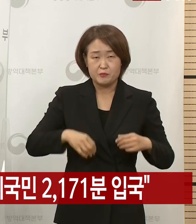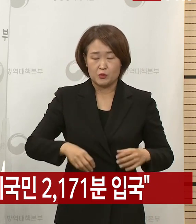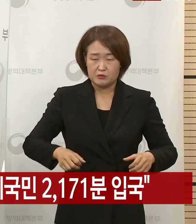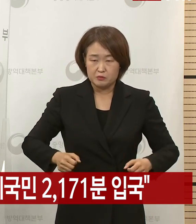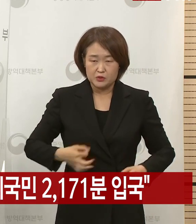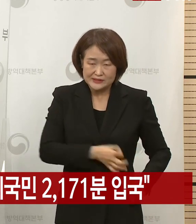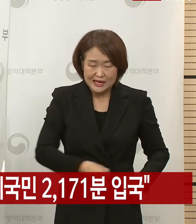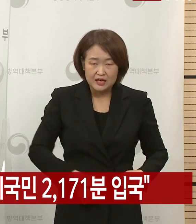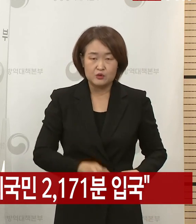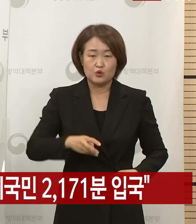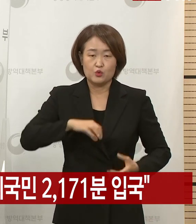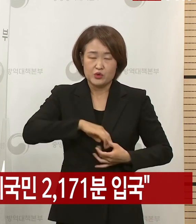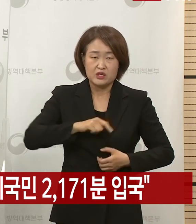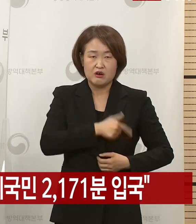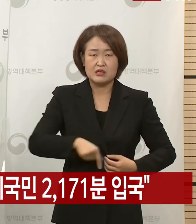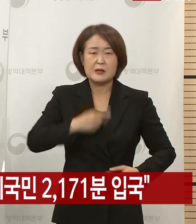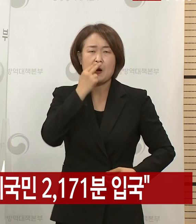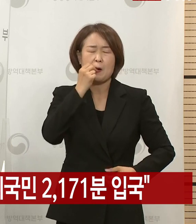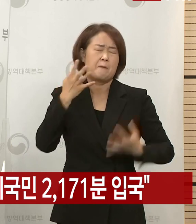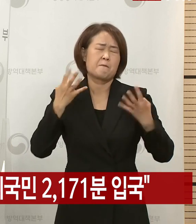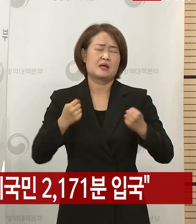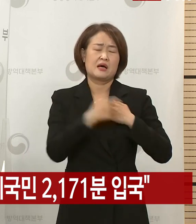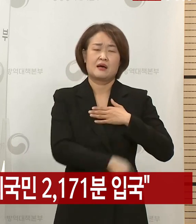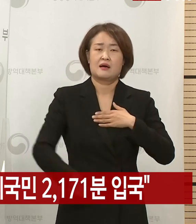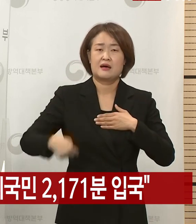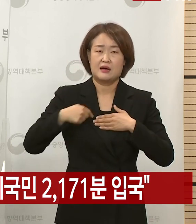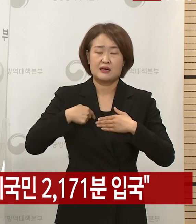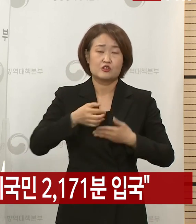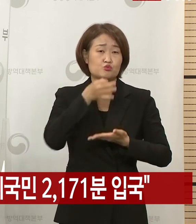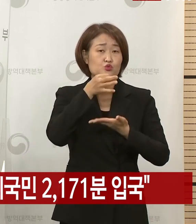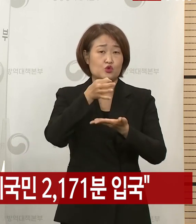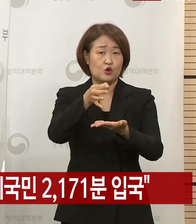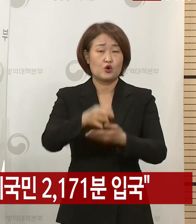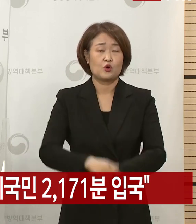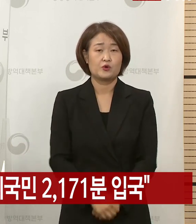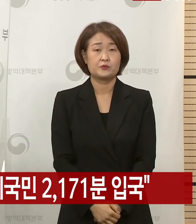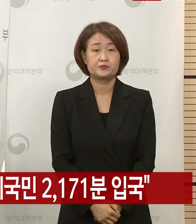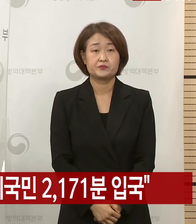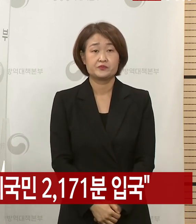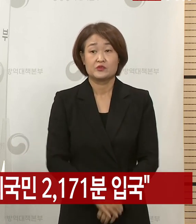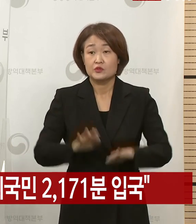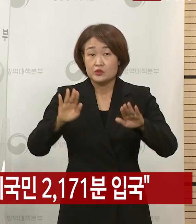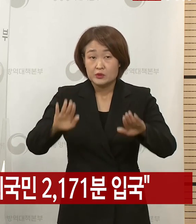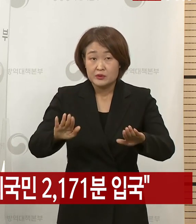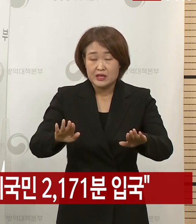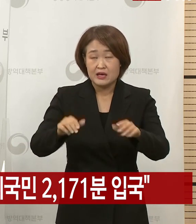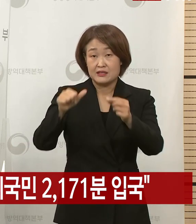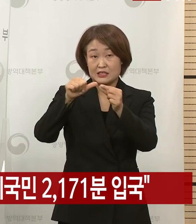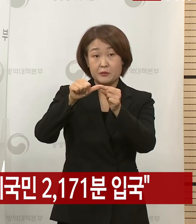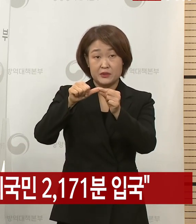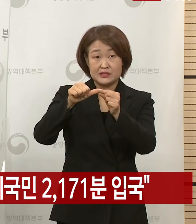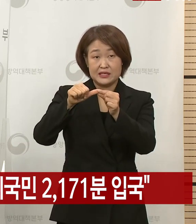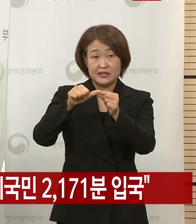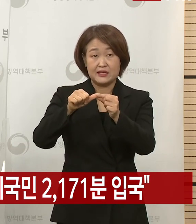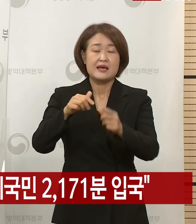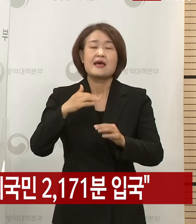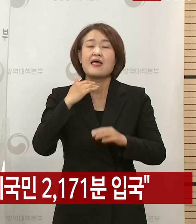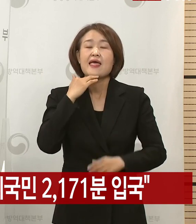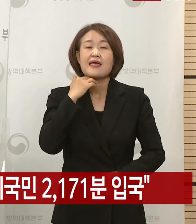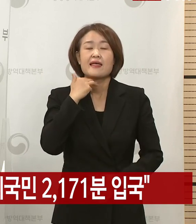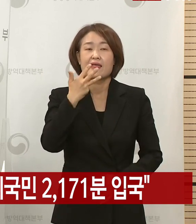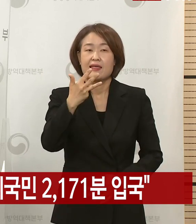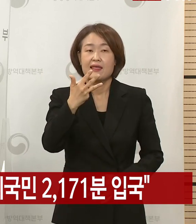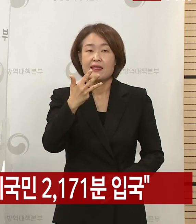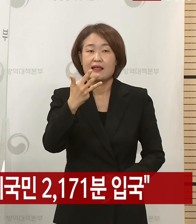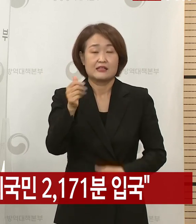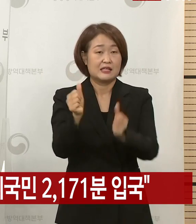등이 나타나는 전신성 염증 반응을 말합니다. 이번 5번째 사례는 8세 남아로서